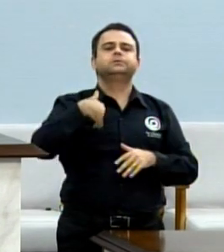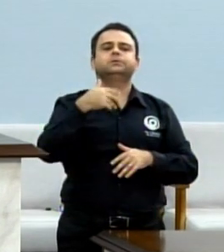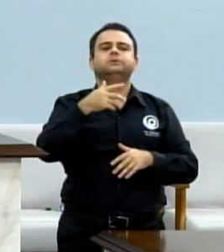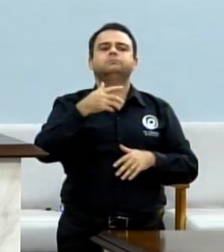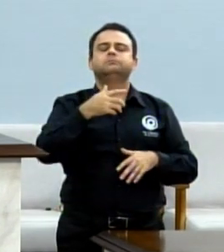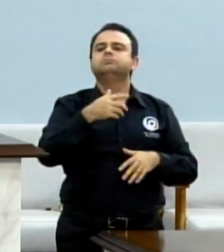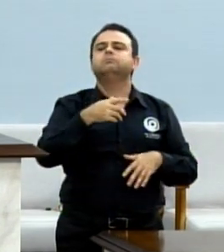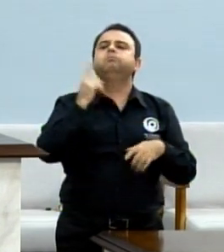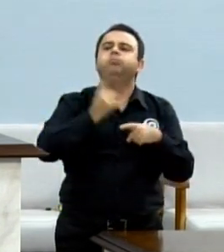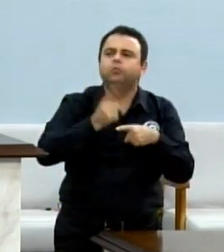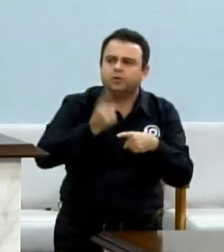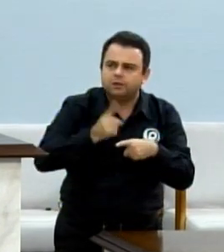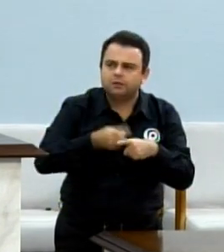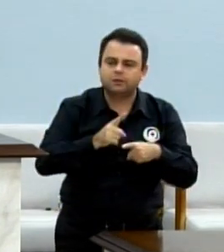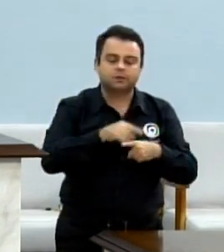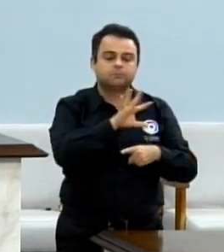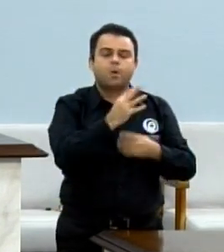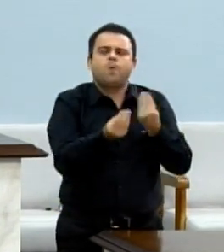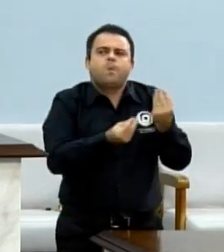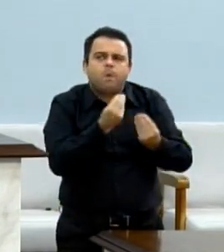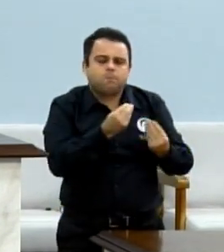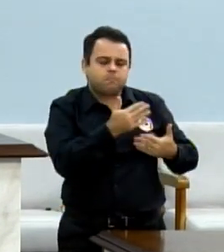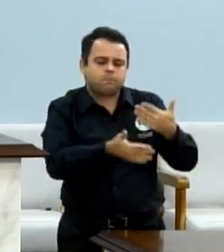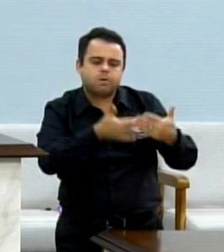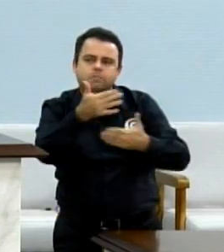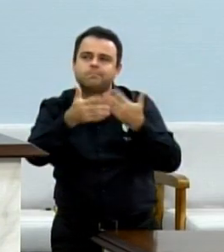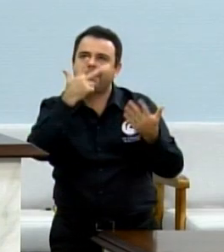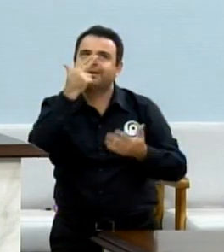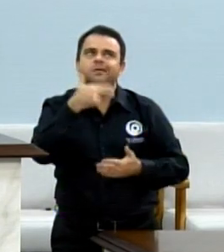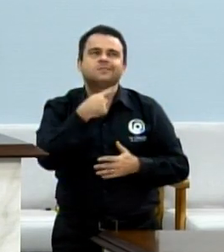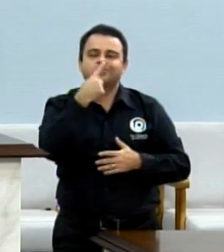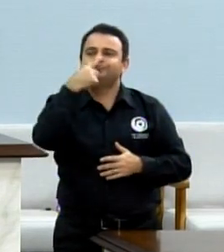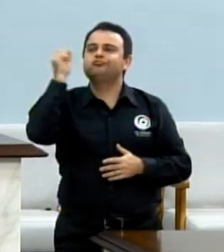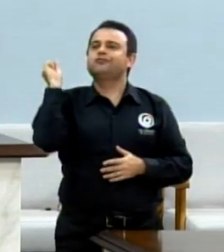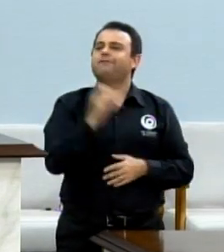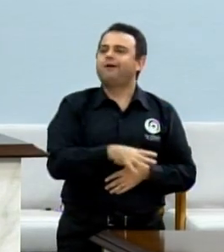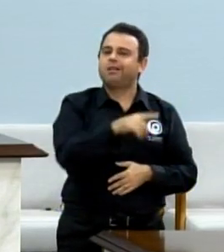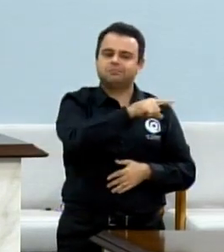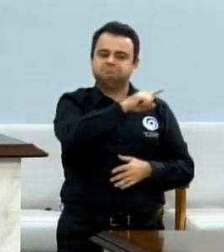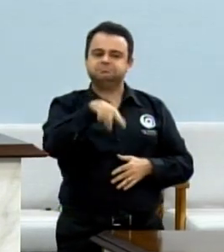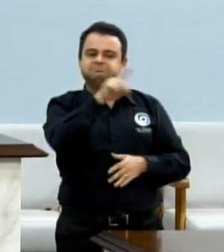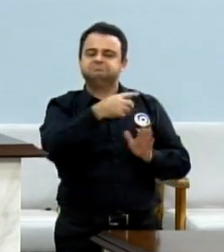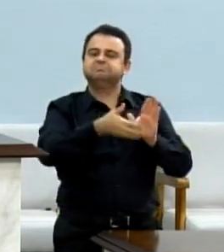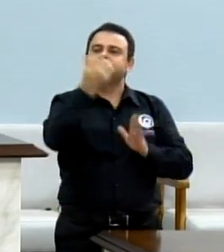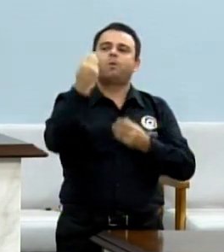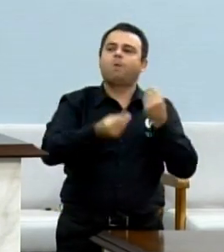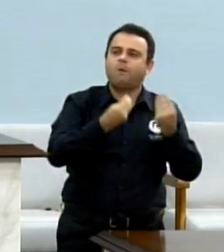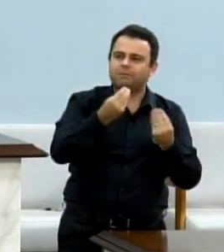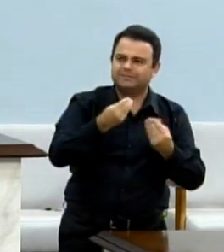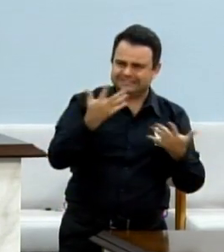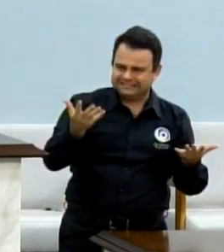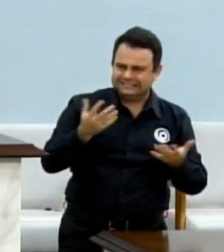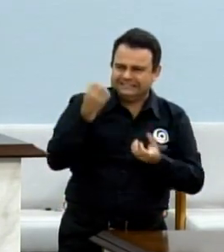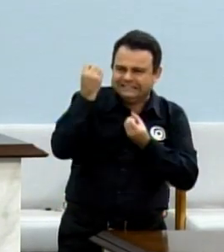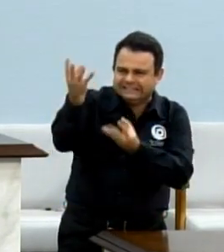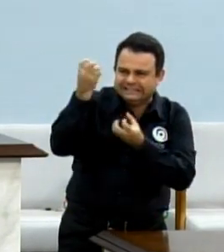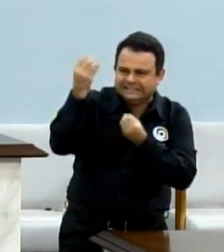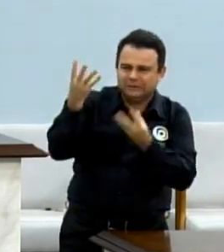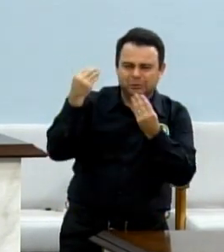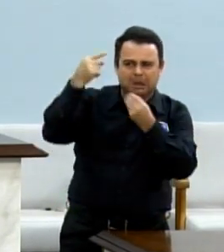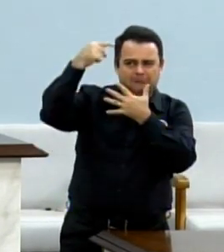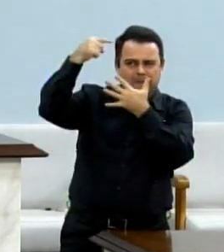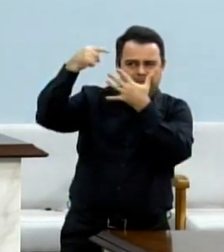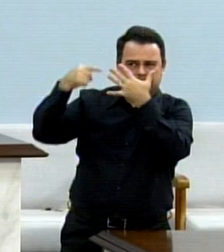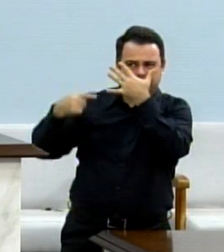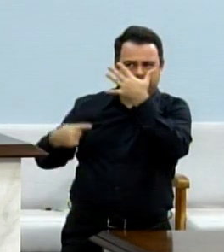não? Como é que eu vou fazer isso? Como é que vai ser esse descarte? Então, é um volume muito grande de informações. Depois do inventário,